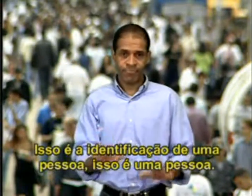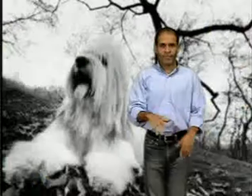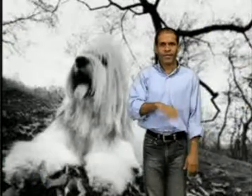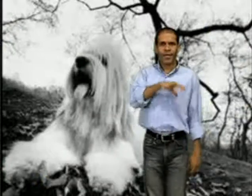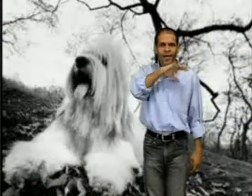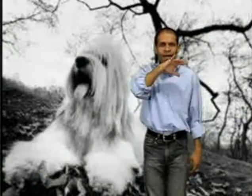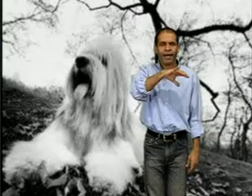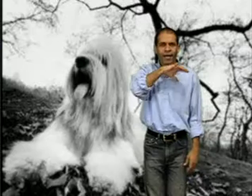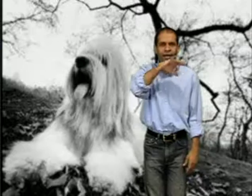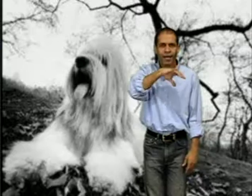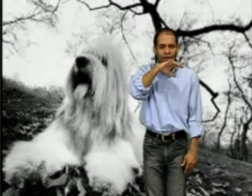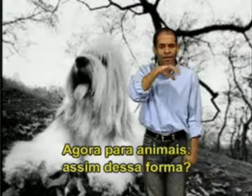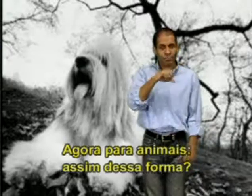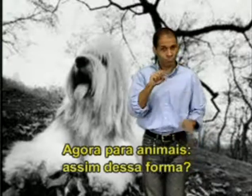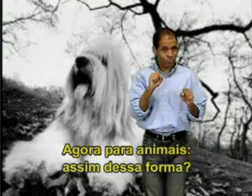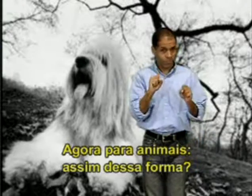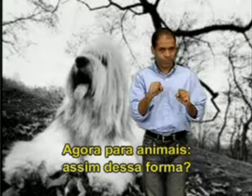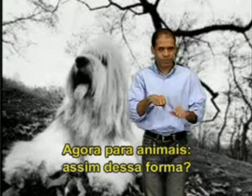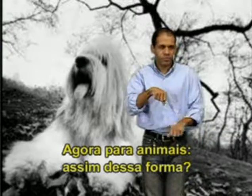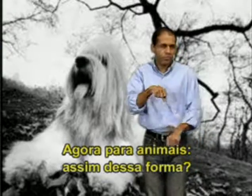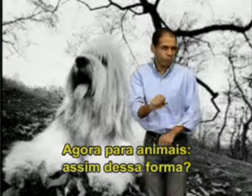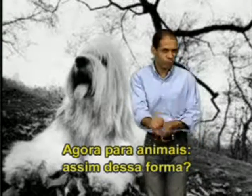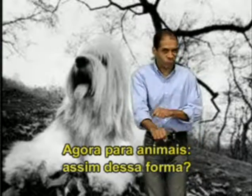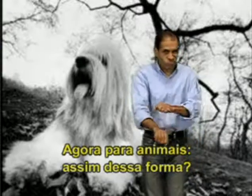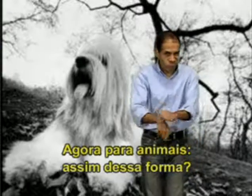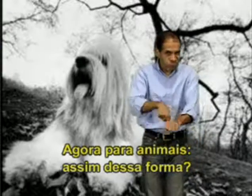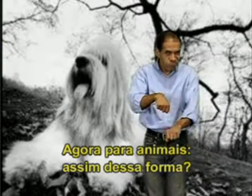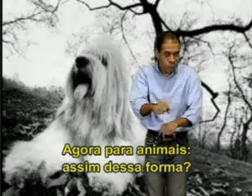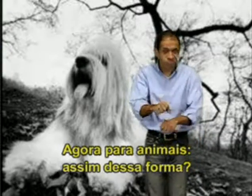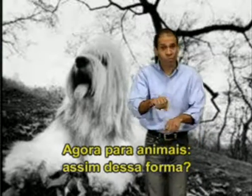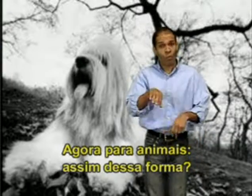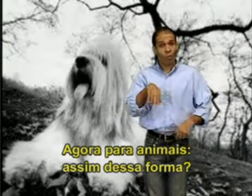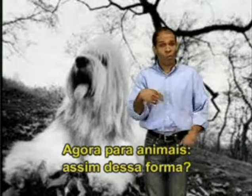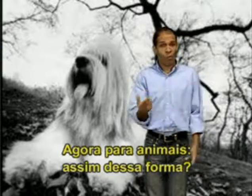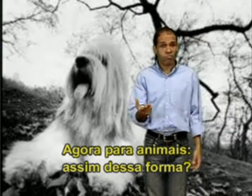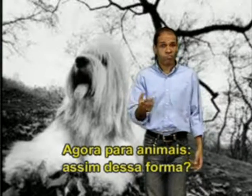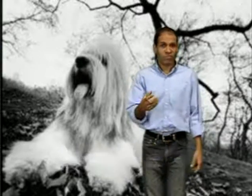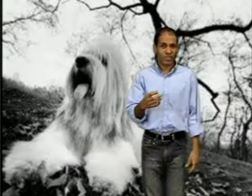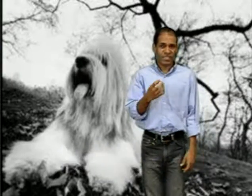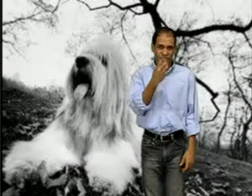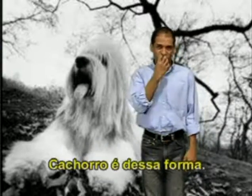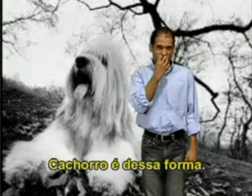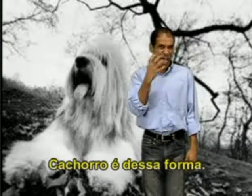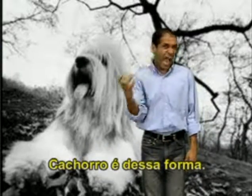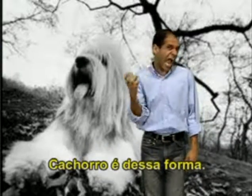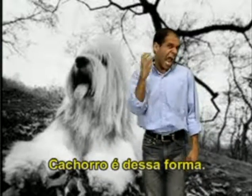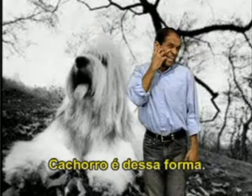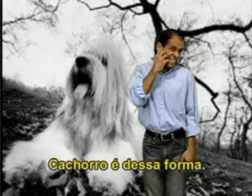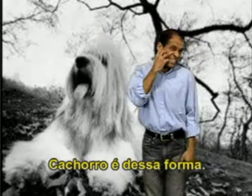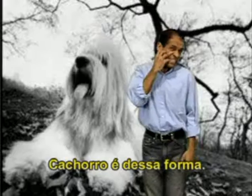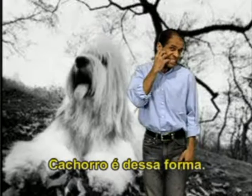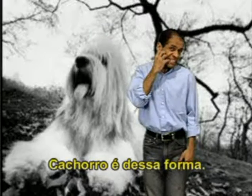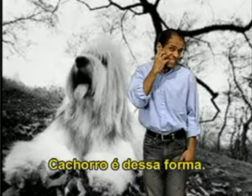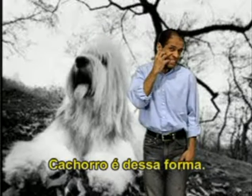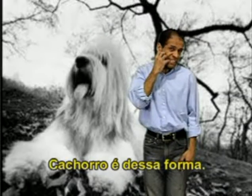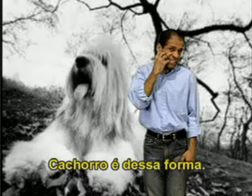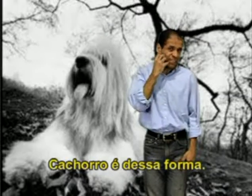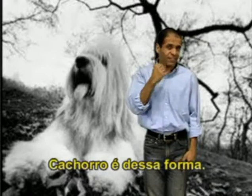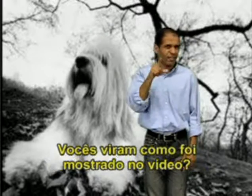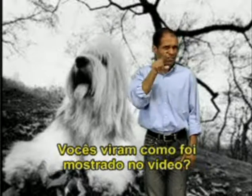pessoa. Agora, para animais. Assim, dessa forma. Cachorro é dessa forma.